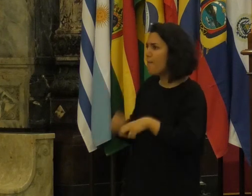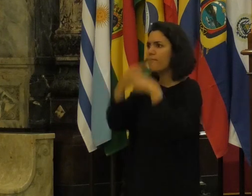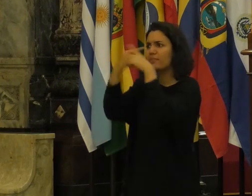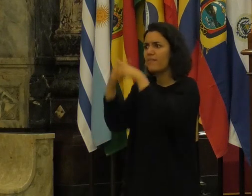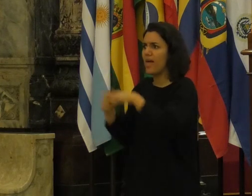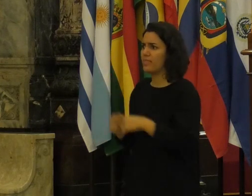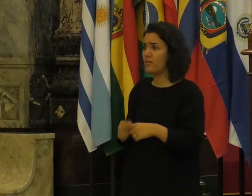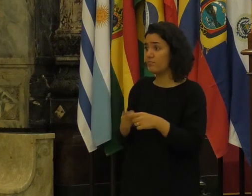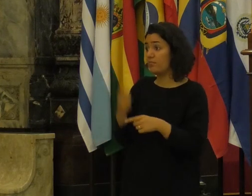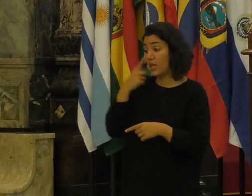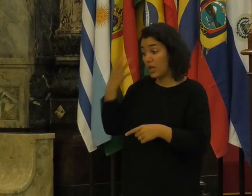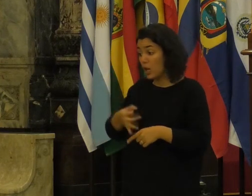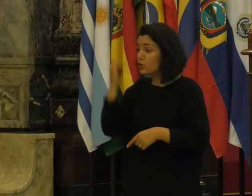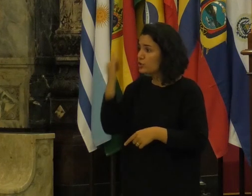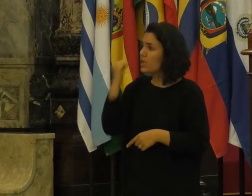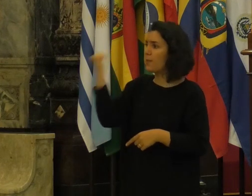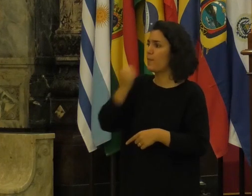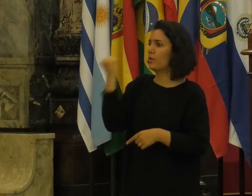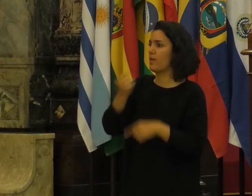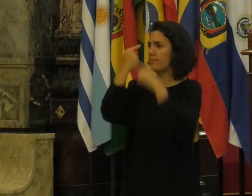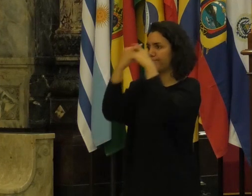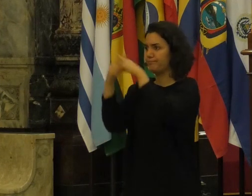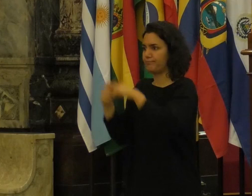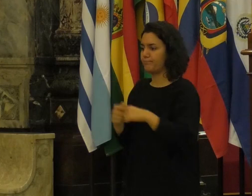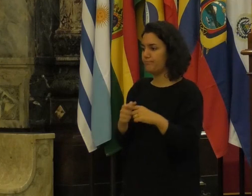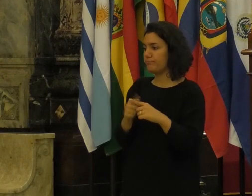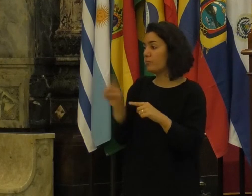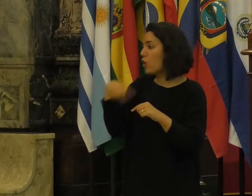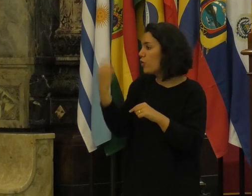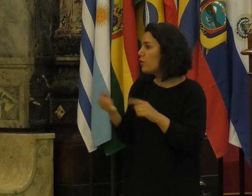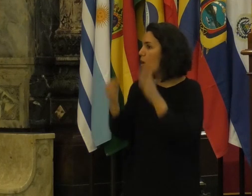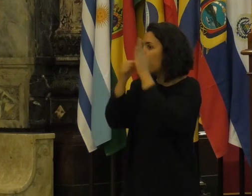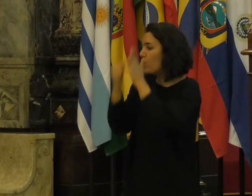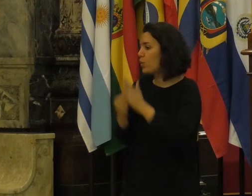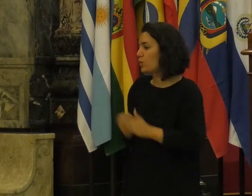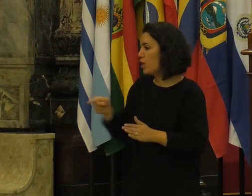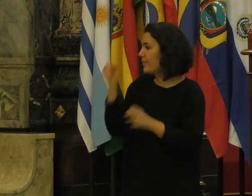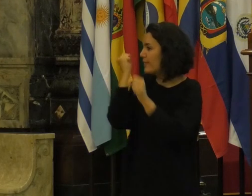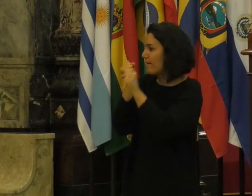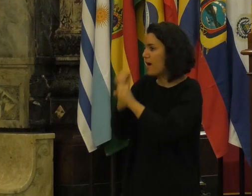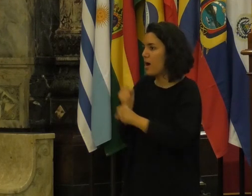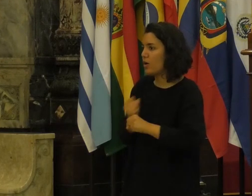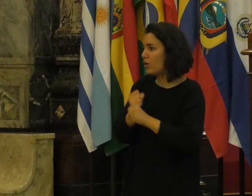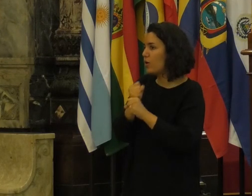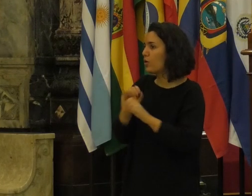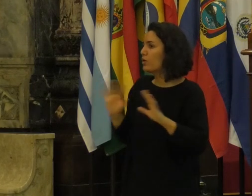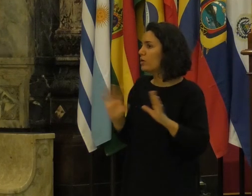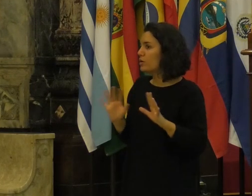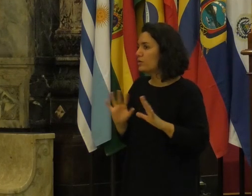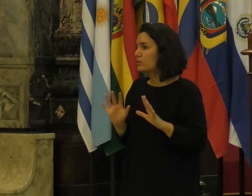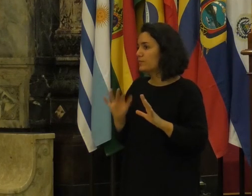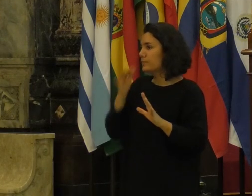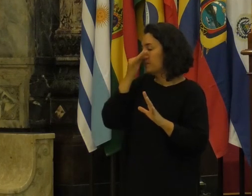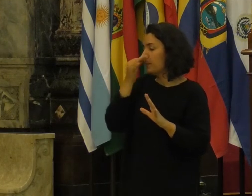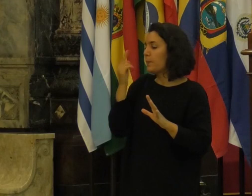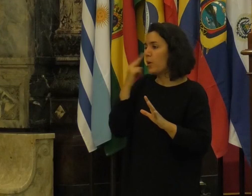que creo que es importante debatir. En otros puntos, este trabajo destaca asuntos tales como la importancia de los problemas